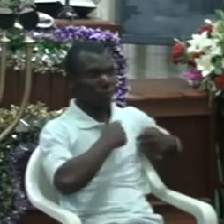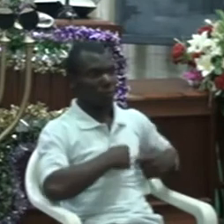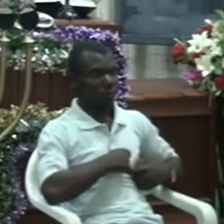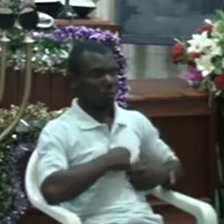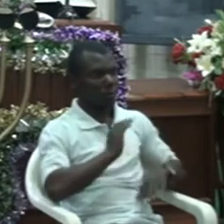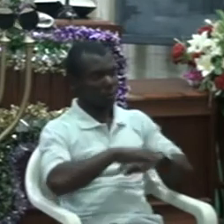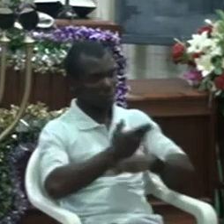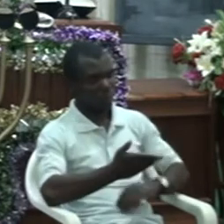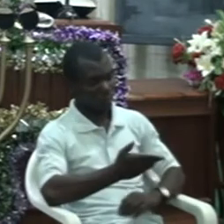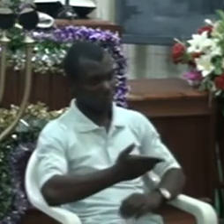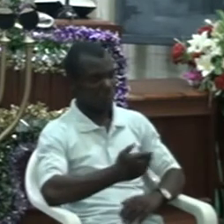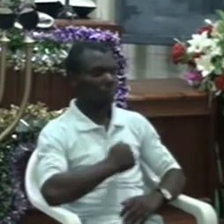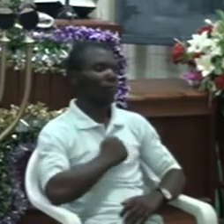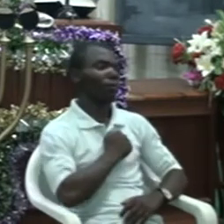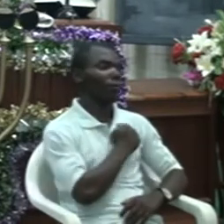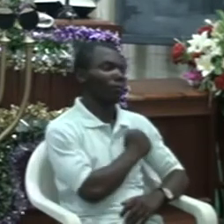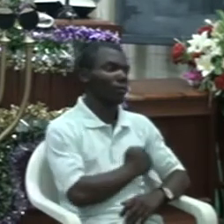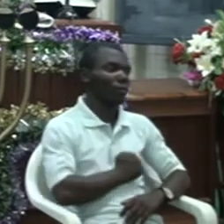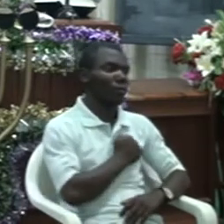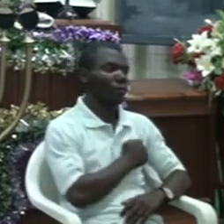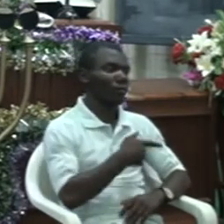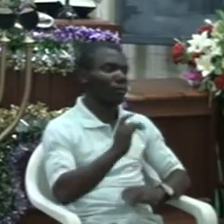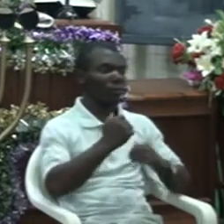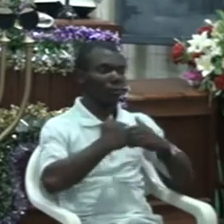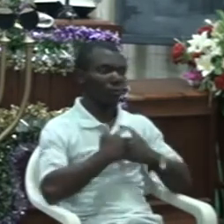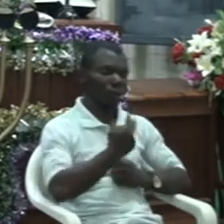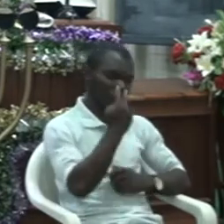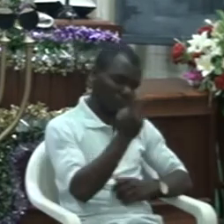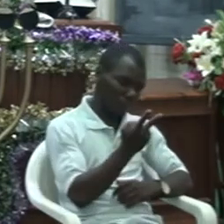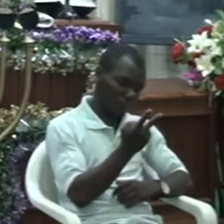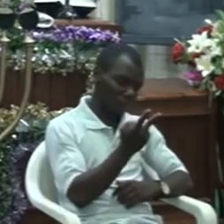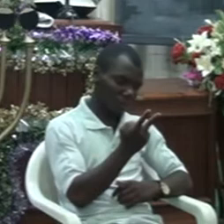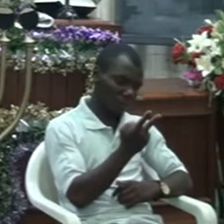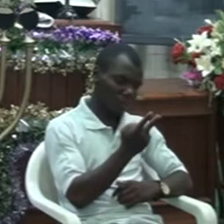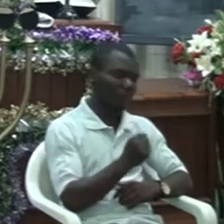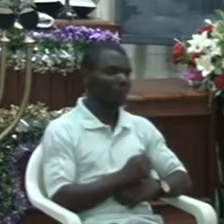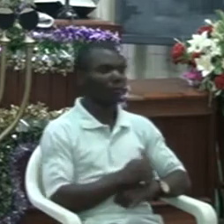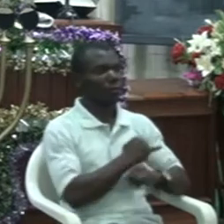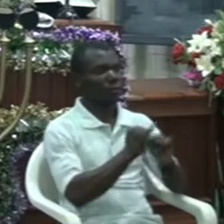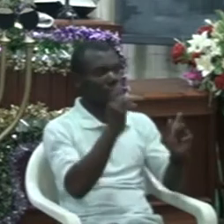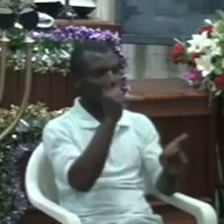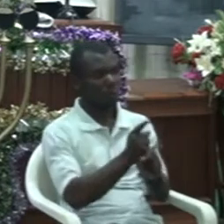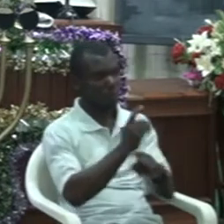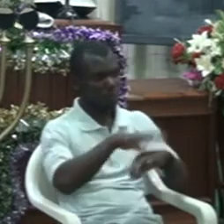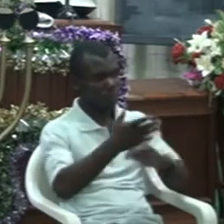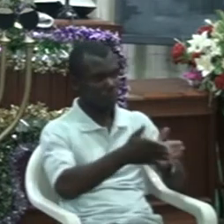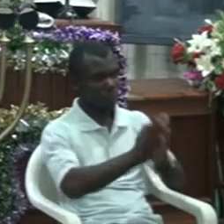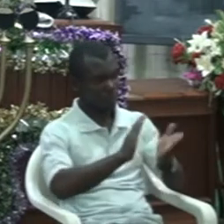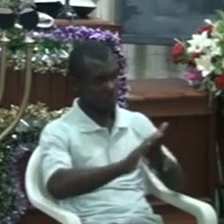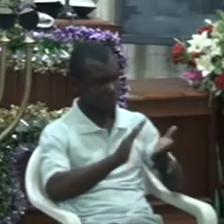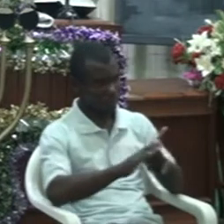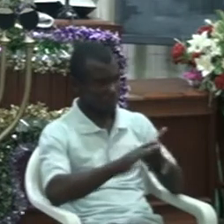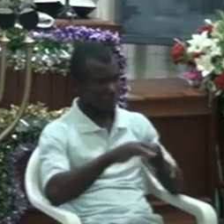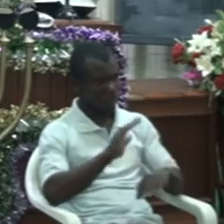Wakahuzunika. Et ils ont été attristés. Ils se sont trouvés indignes. Et ils se sont